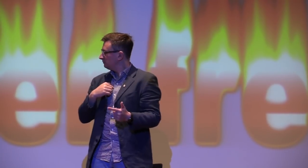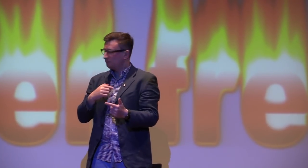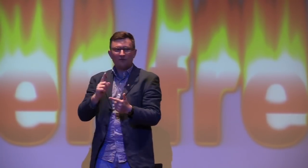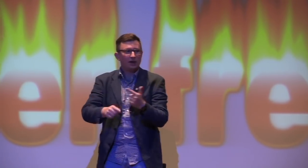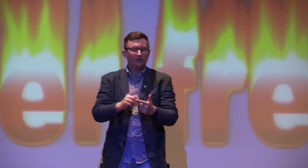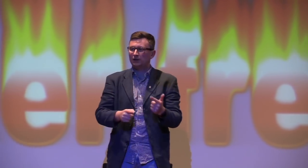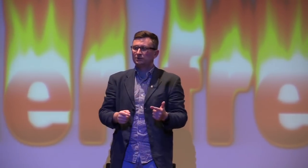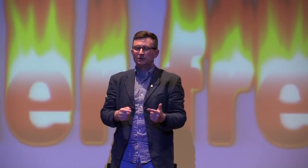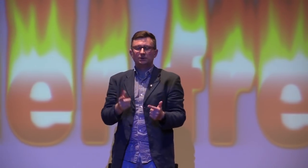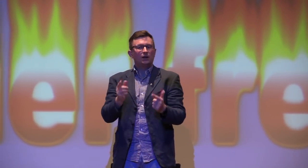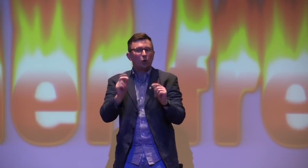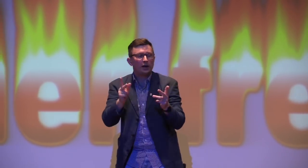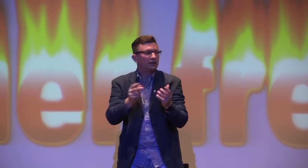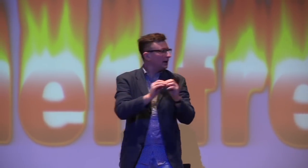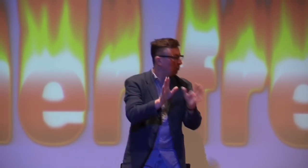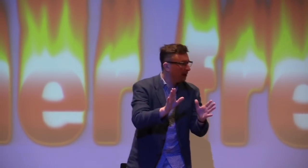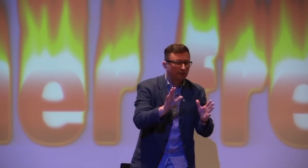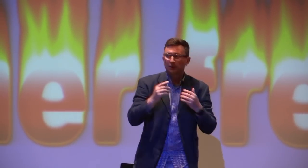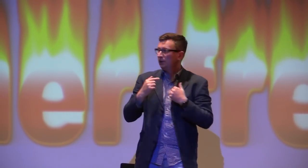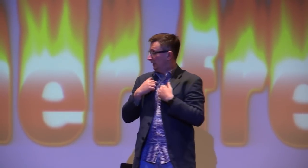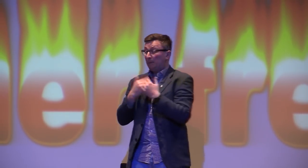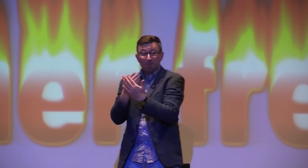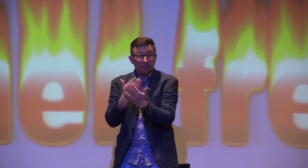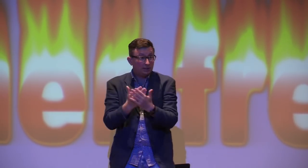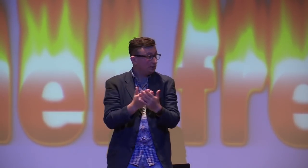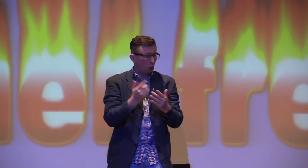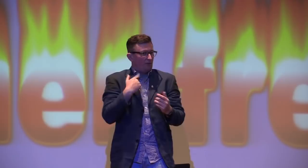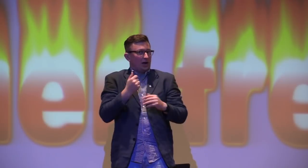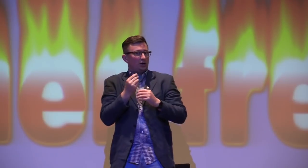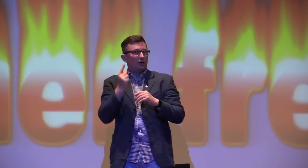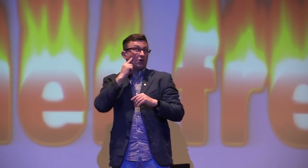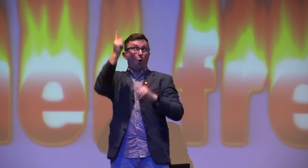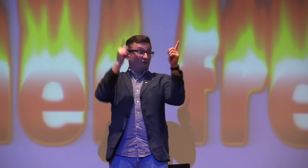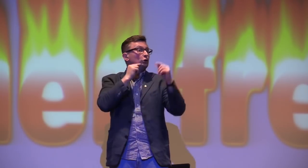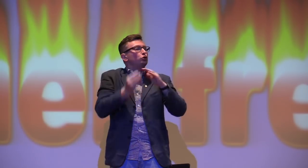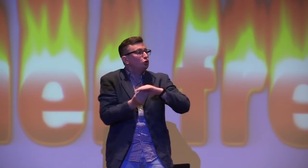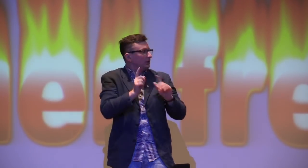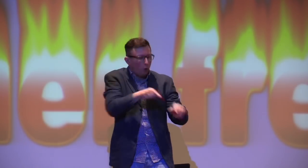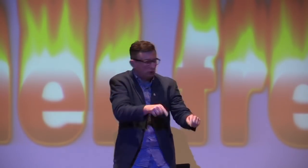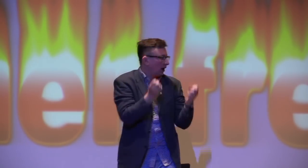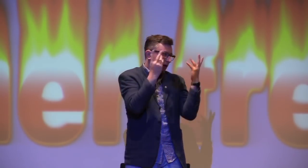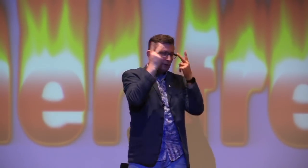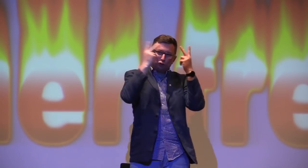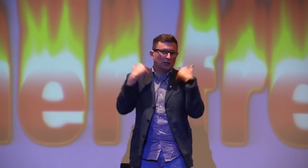initiieren kann. Aber ganz häufig war die Antwort, das Geld fehlt, das können wir nicht so machen.